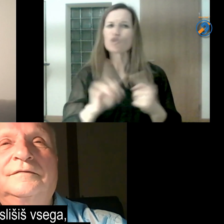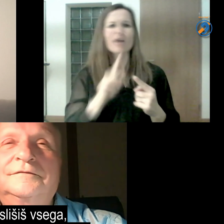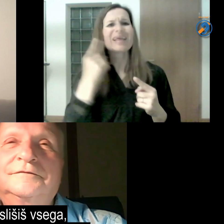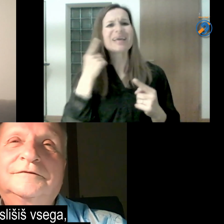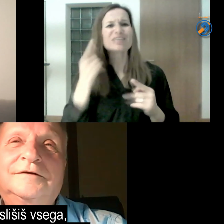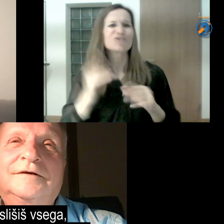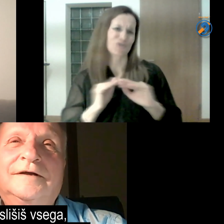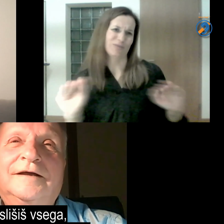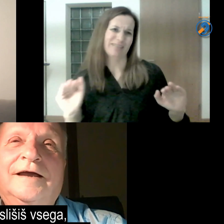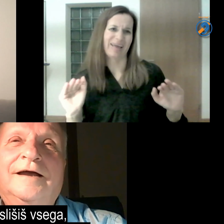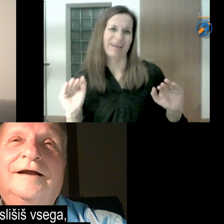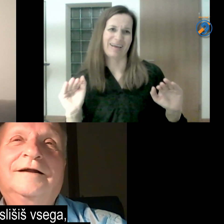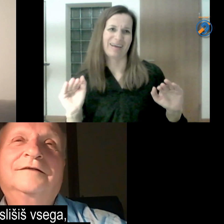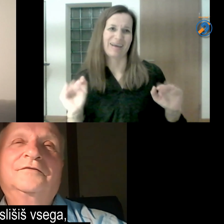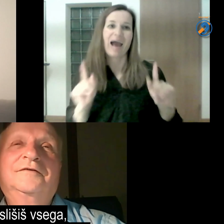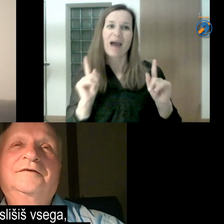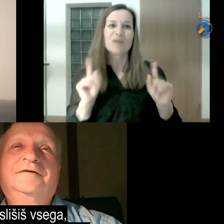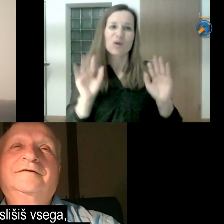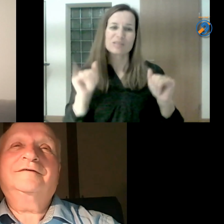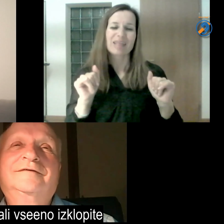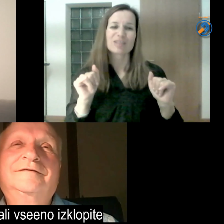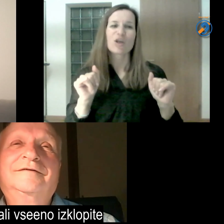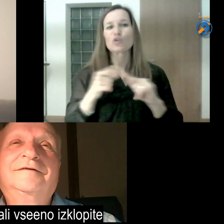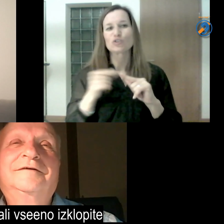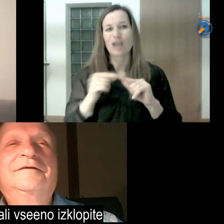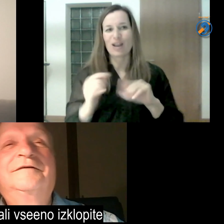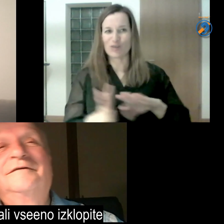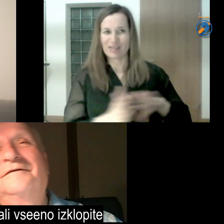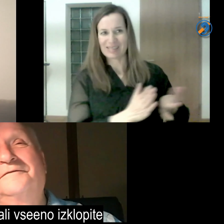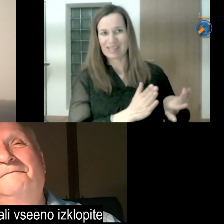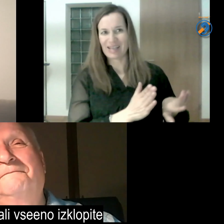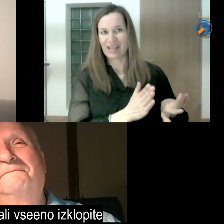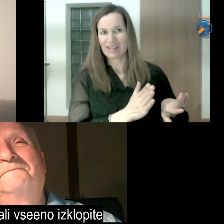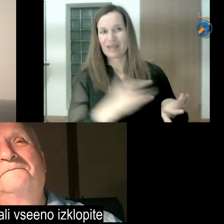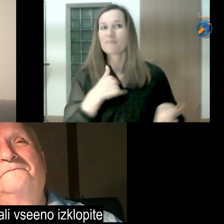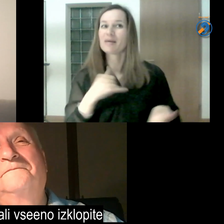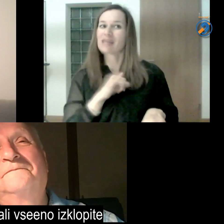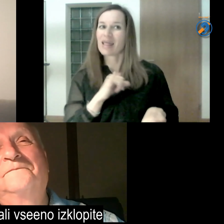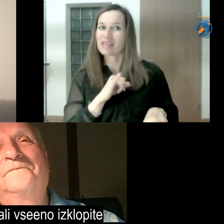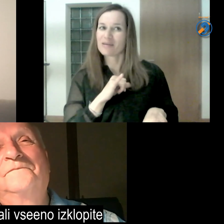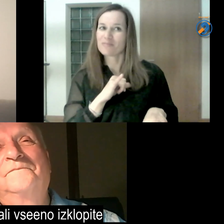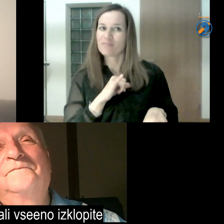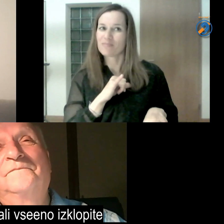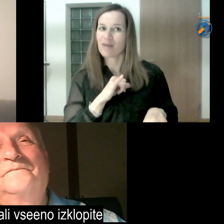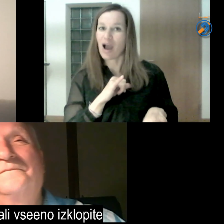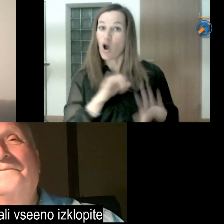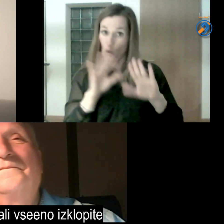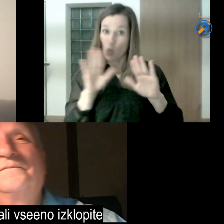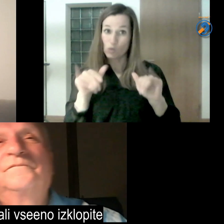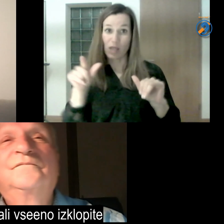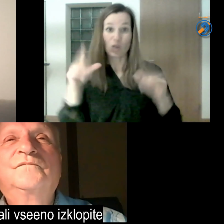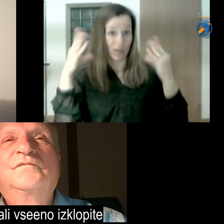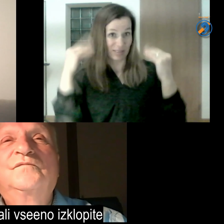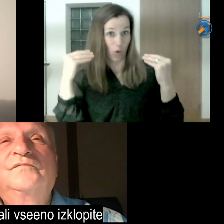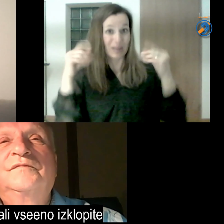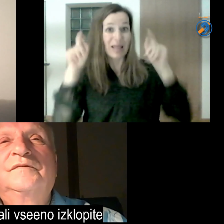vsega, pa vendarle šalo na stran, me zanima, vseeno izklopite morda aparat,